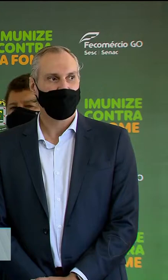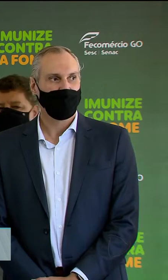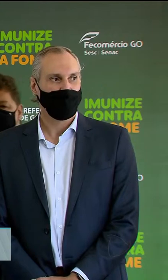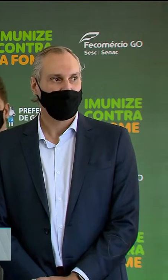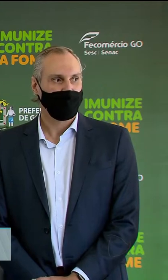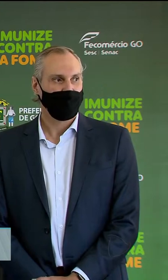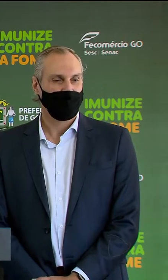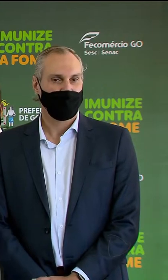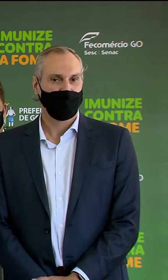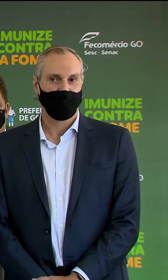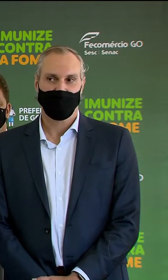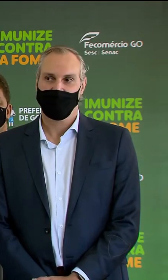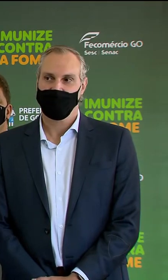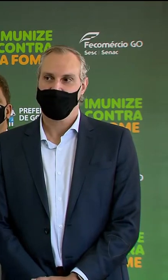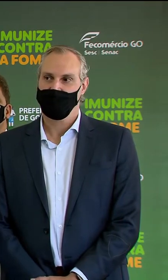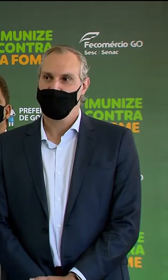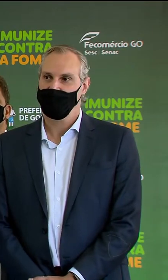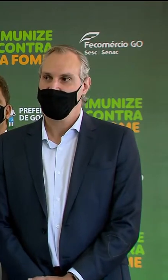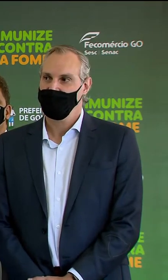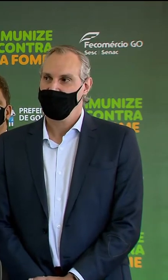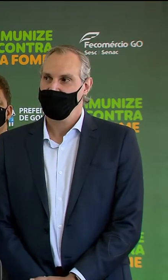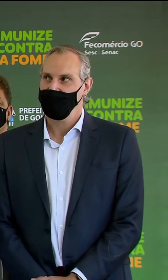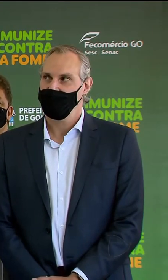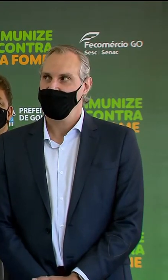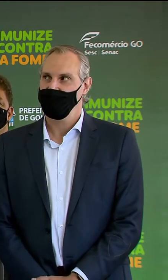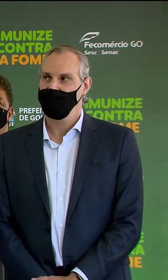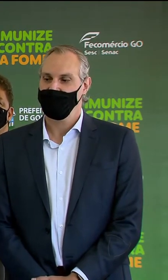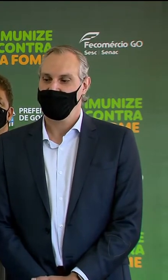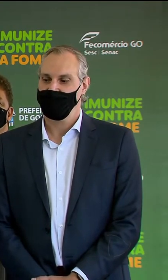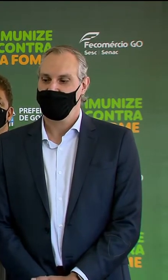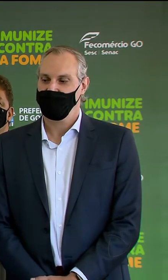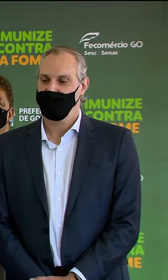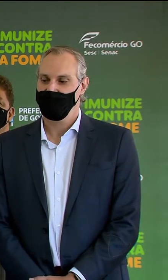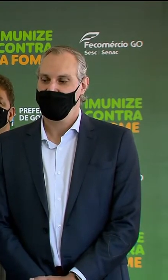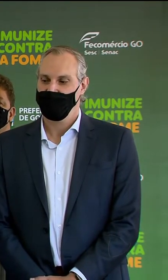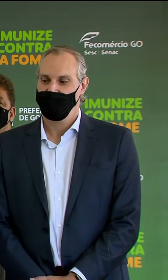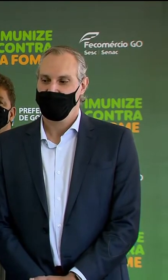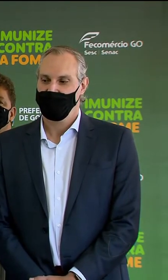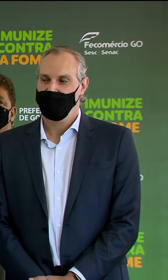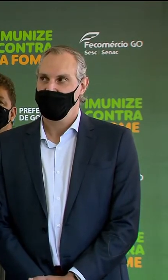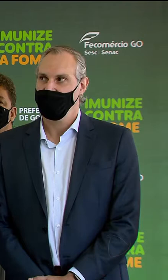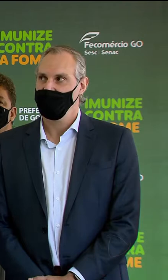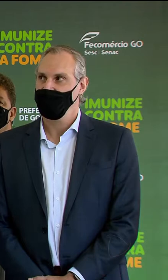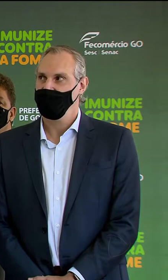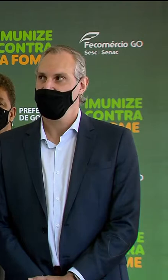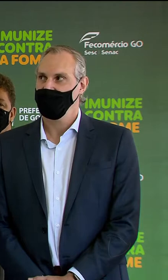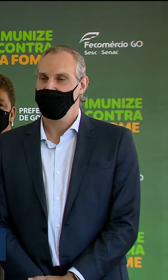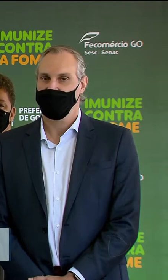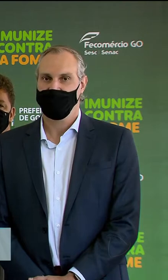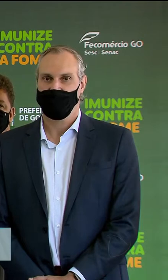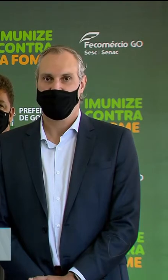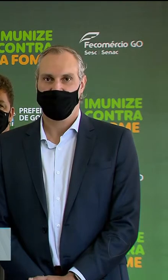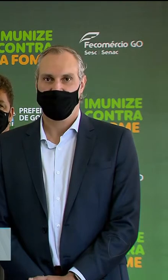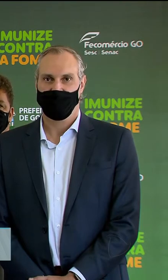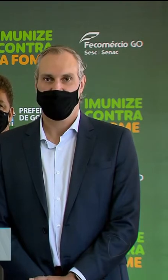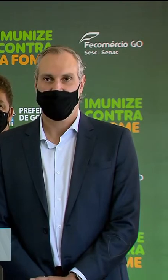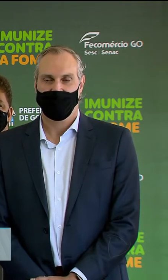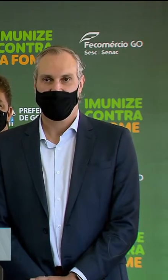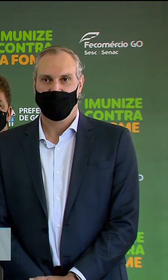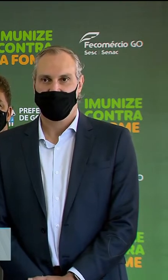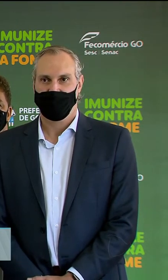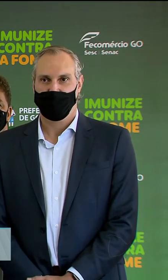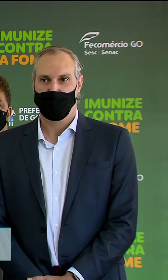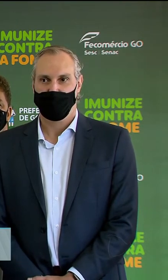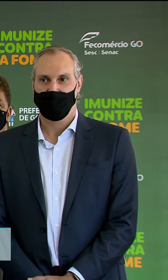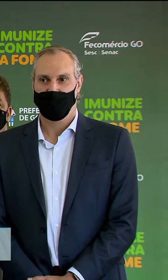público. O Sesc e o Mesa Brasil, eles vão operacionalizar toda essa campanha, né? Então ele vai estar lá recolhendo os alimentos nos pontos